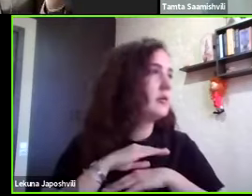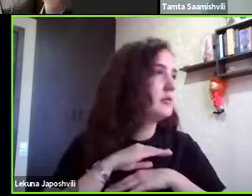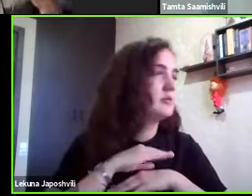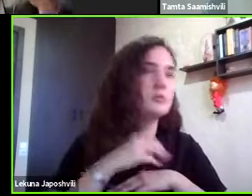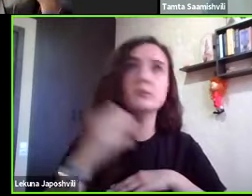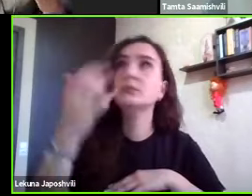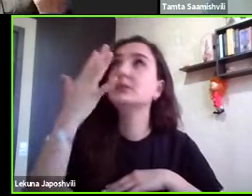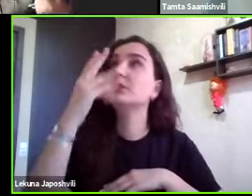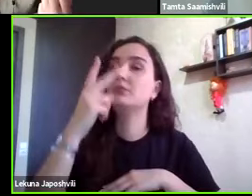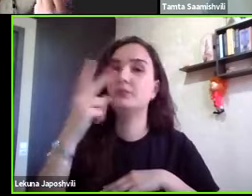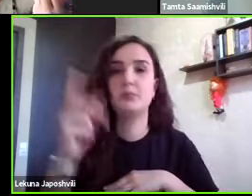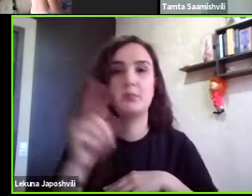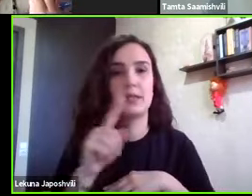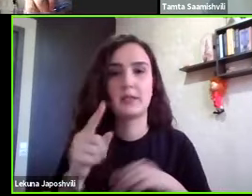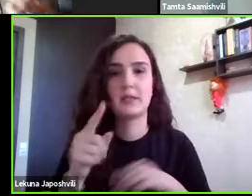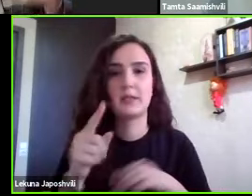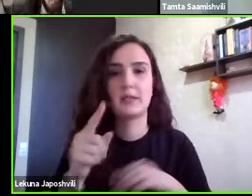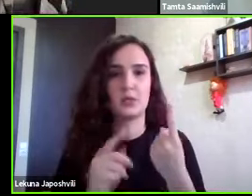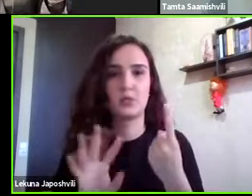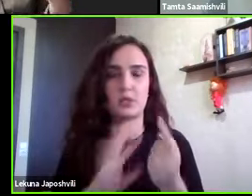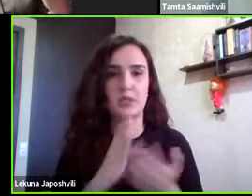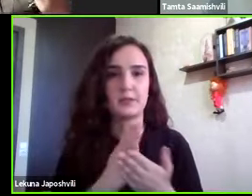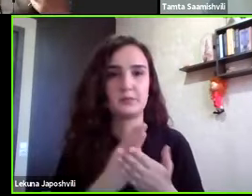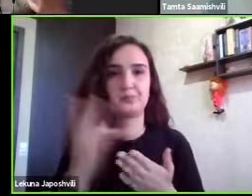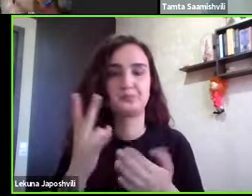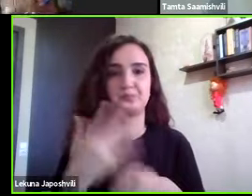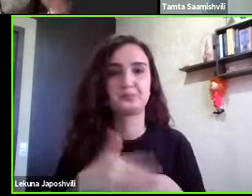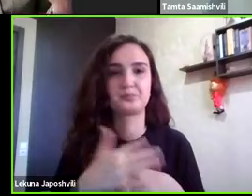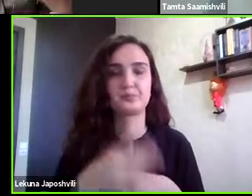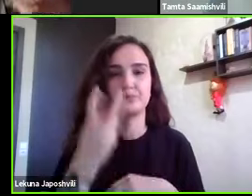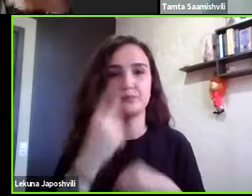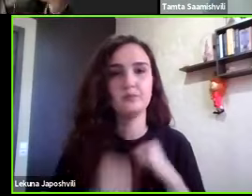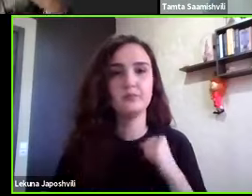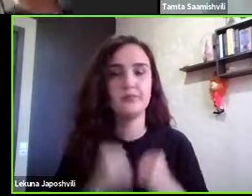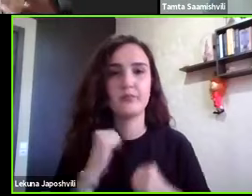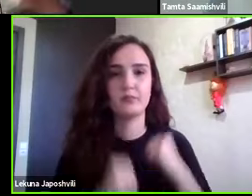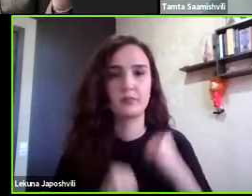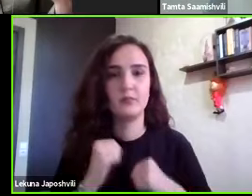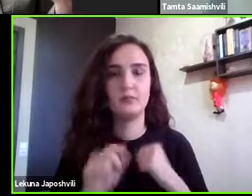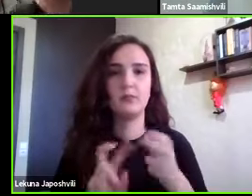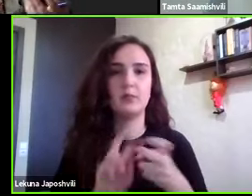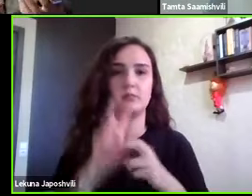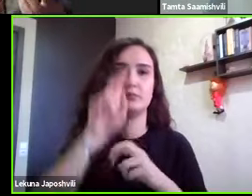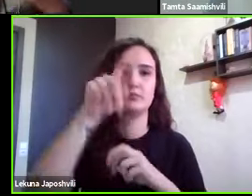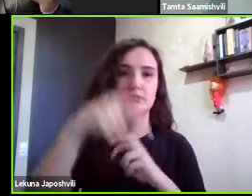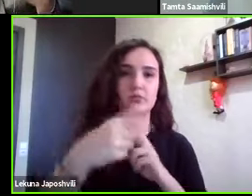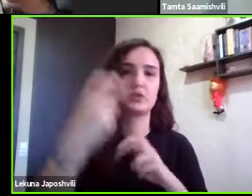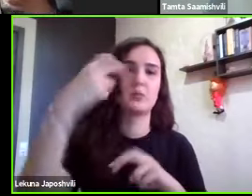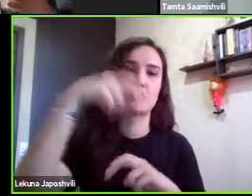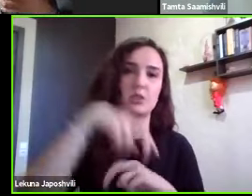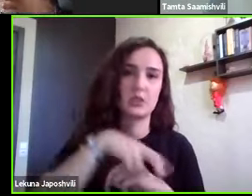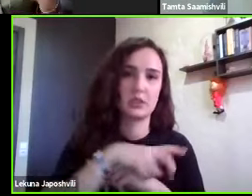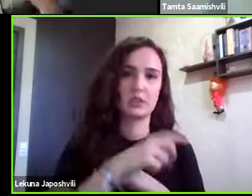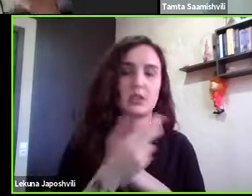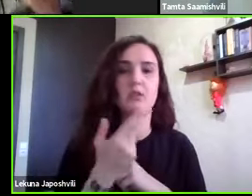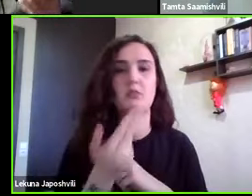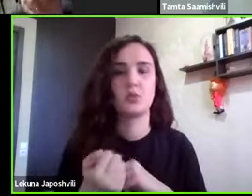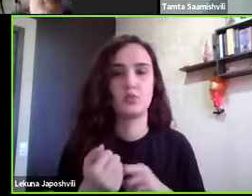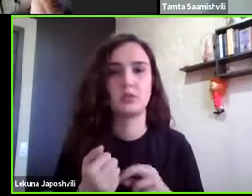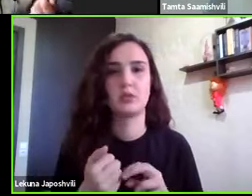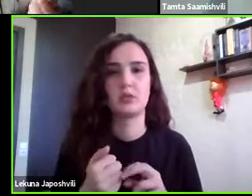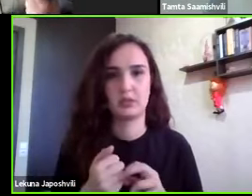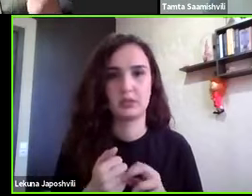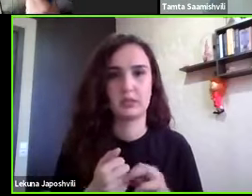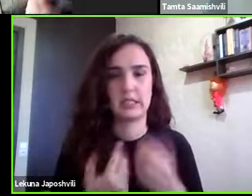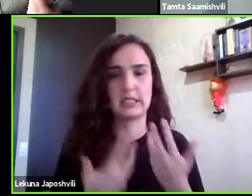მძემად შეხედოს, მაგრამ ეს მარტო არ არის. უნდა გაიქცეს ბავშვი, აძრეს, ჩამოსრიალდეს, რა თქმა უნდა, დახარჯოს